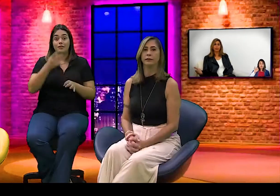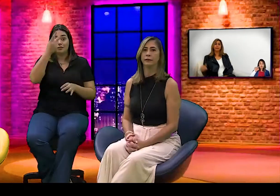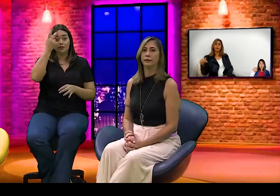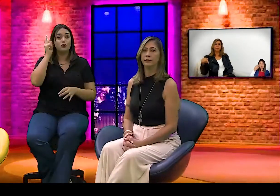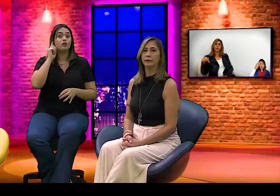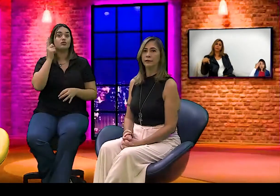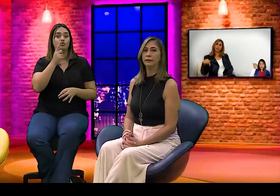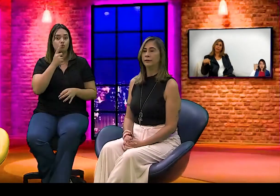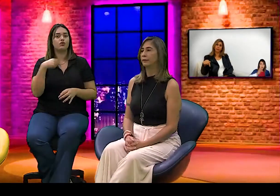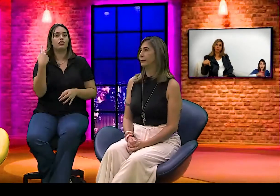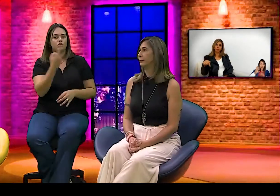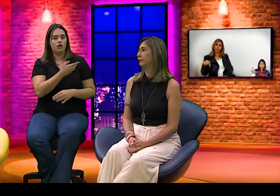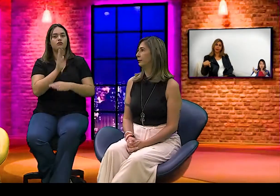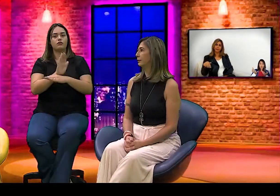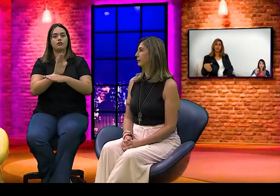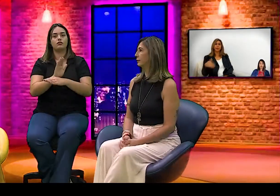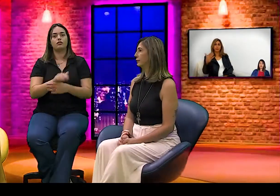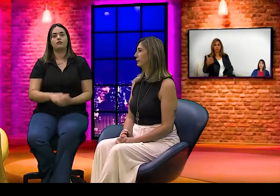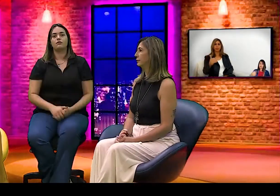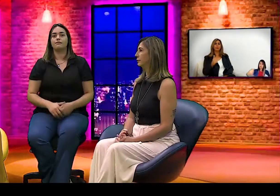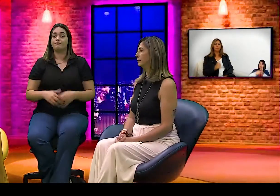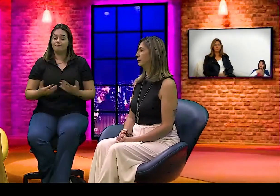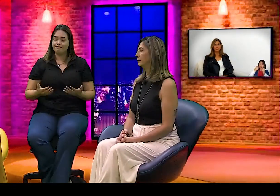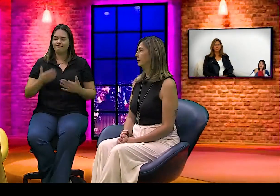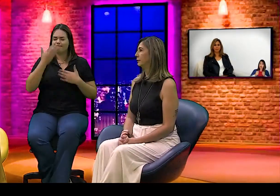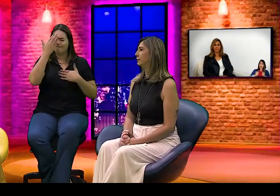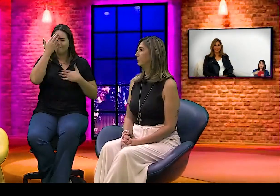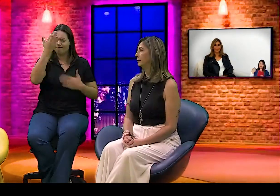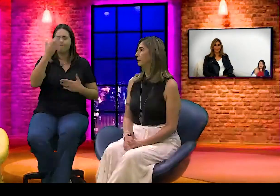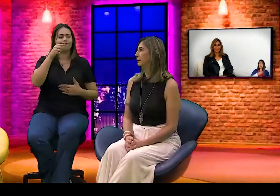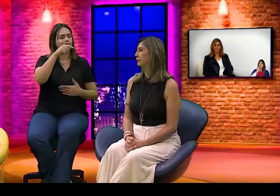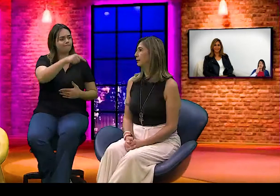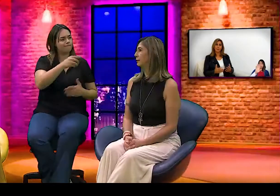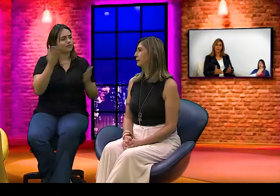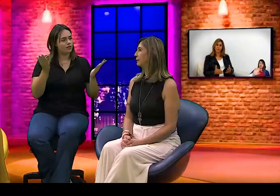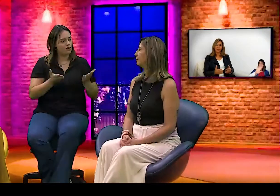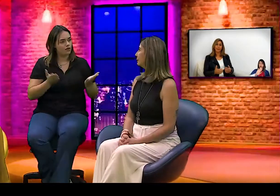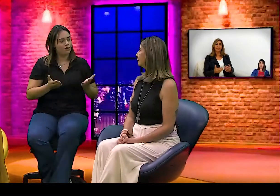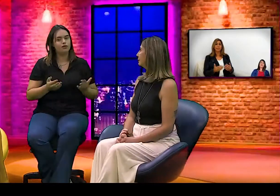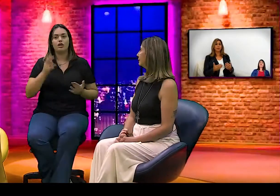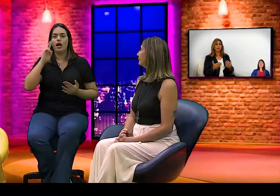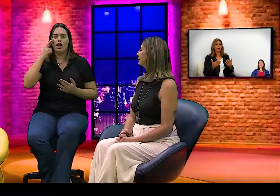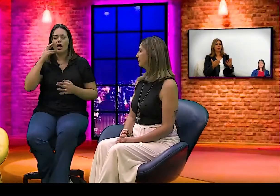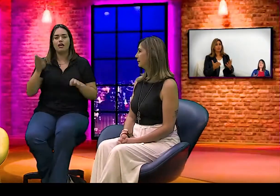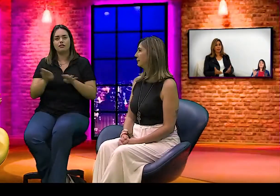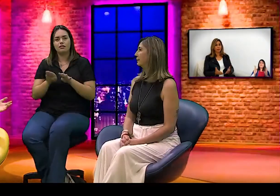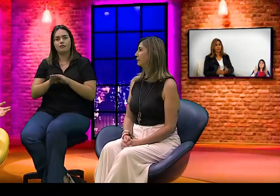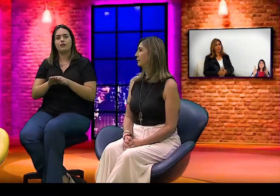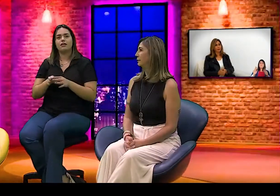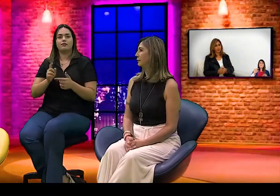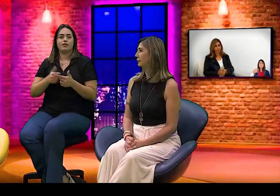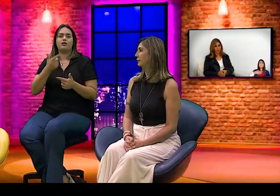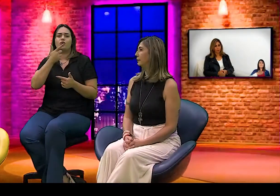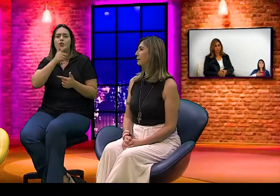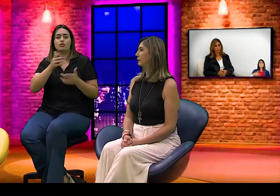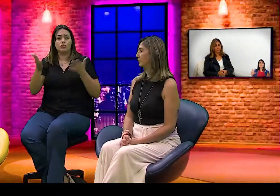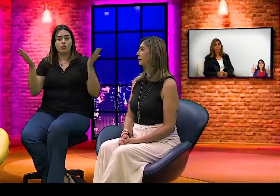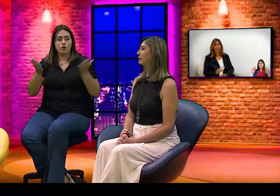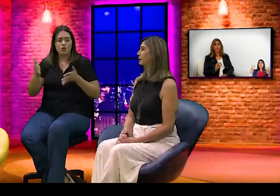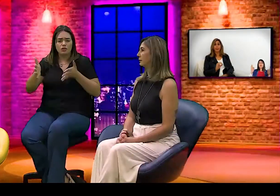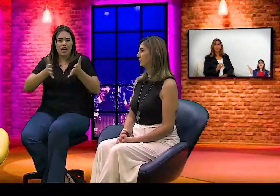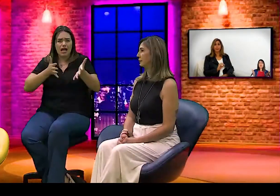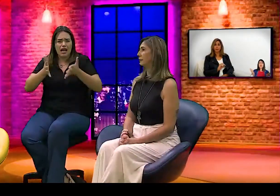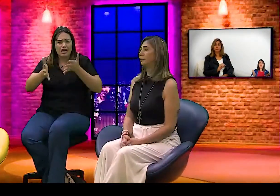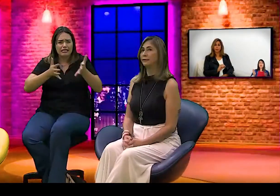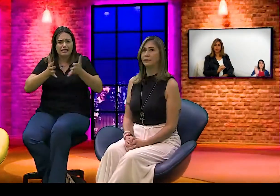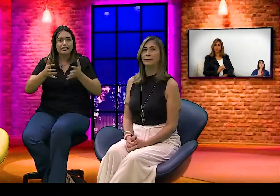surda. Bom, eu agradeço a sua presença, Kátia, presença da Regimara, que conseguiu levar aqui para mais pessoas